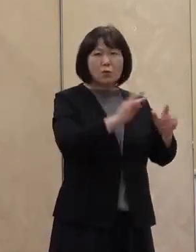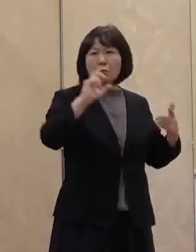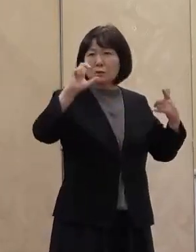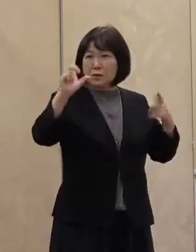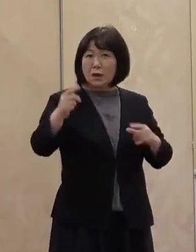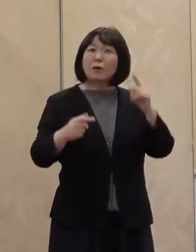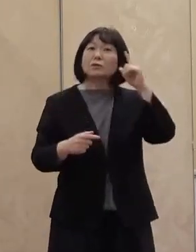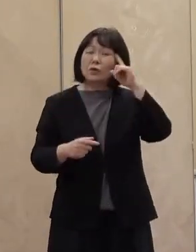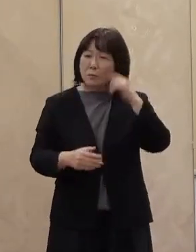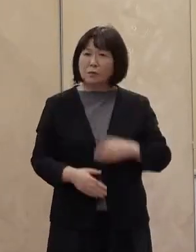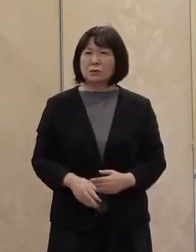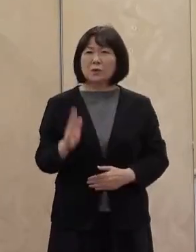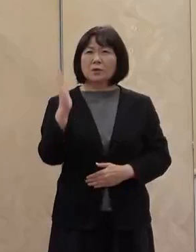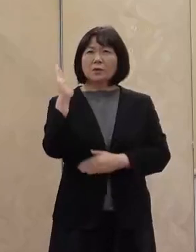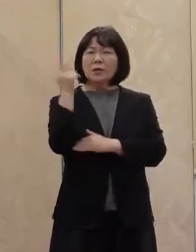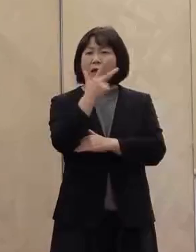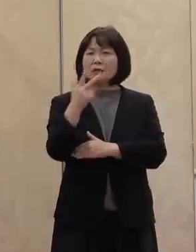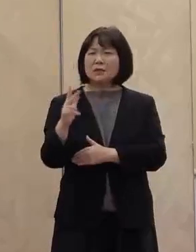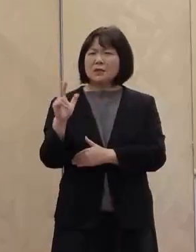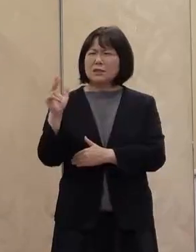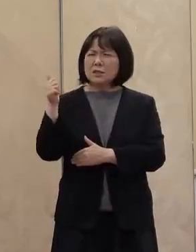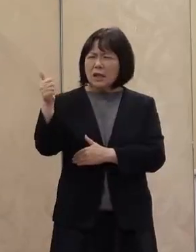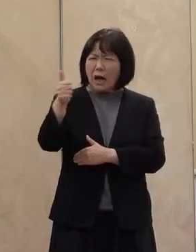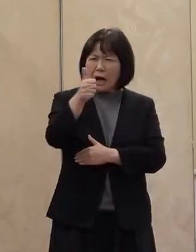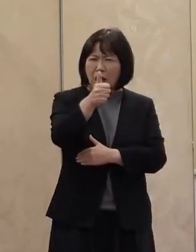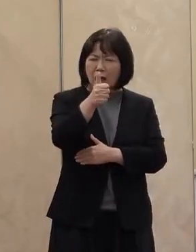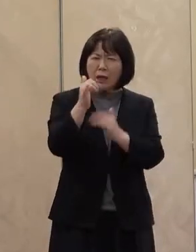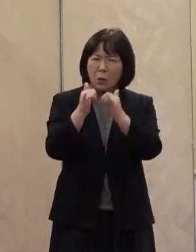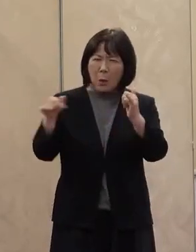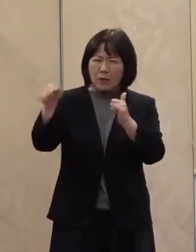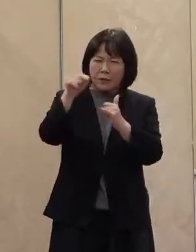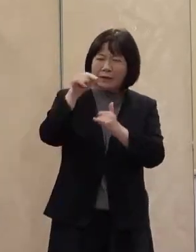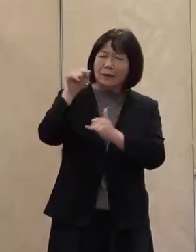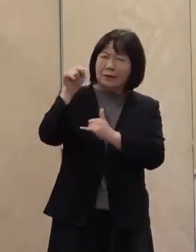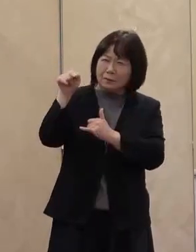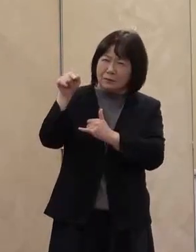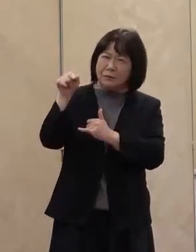ょっとそういうなんか政治家の中な、その